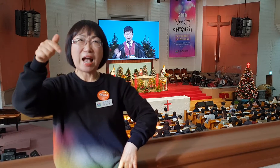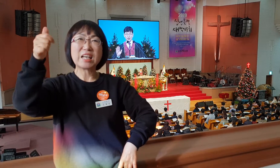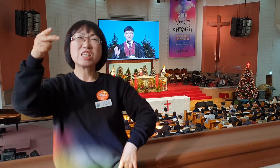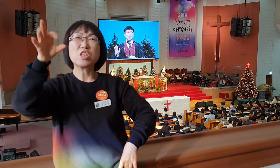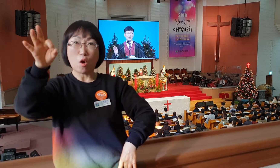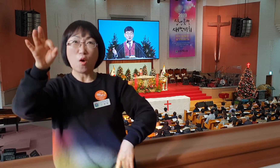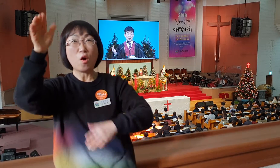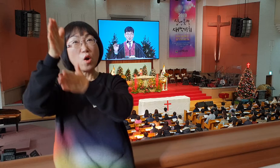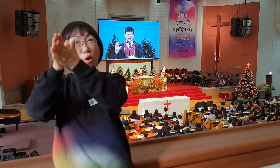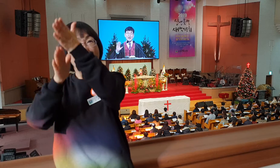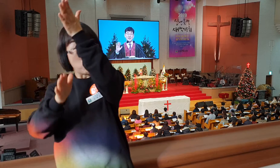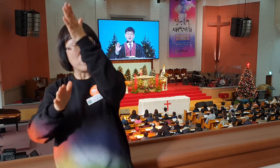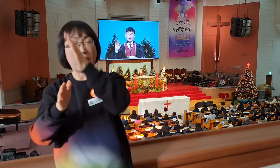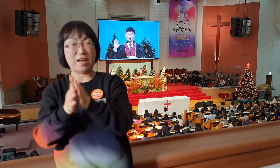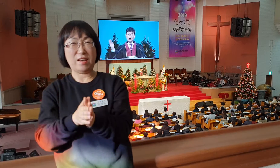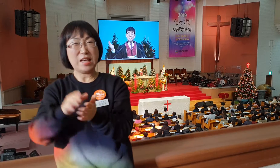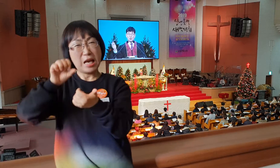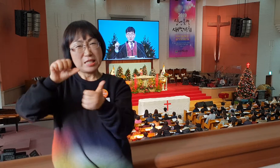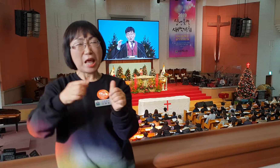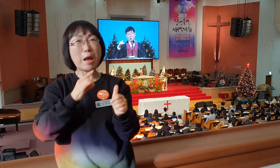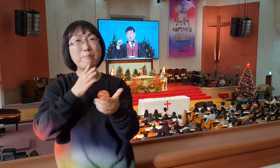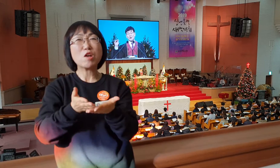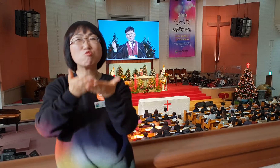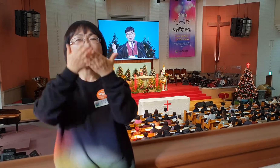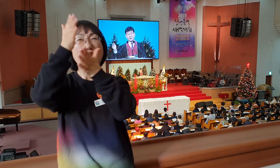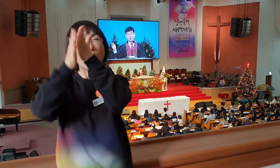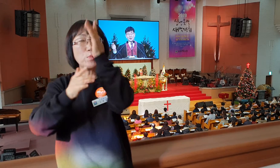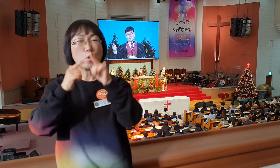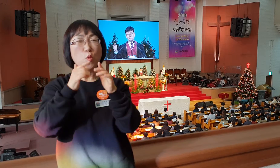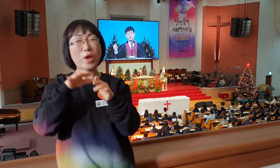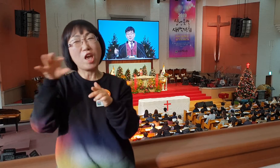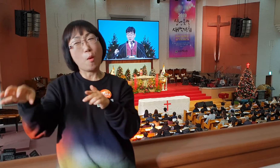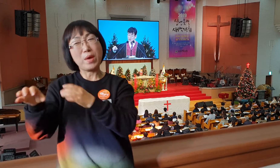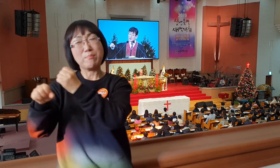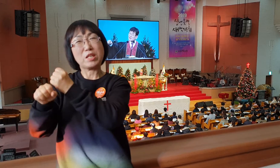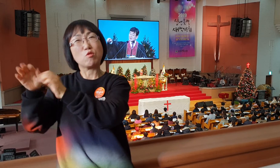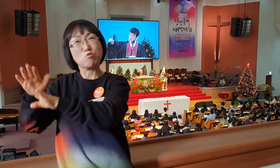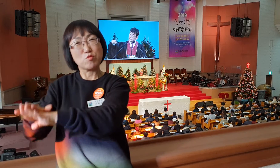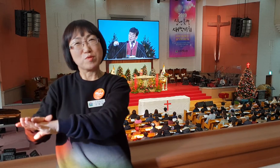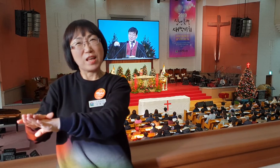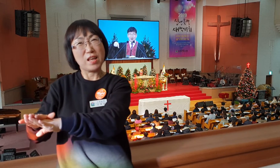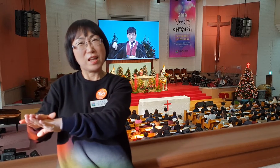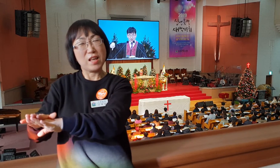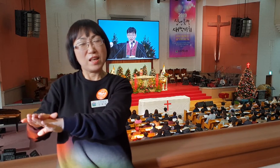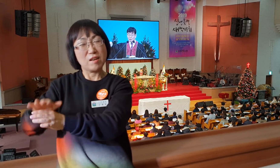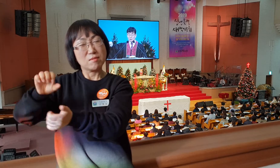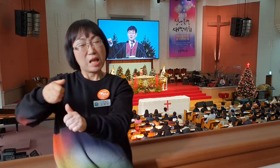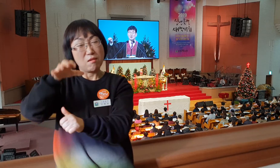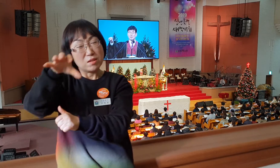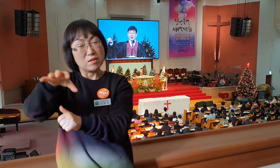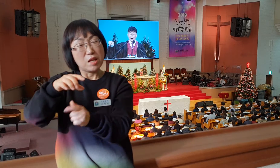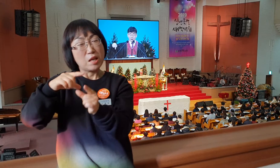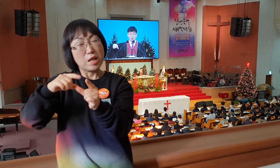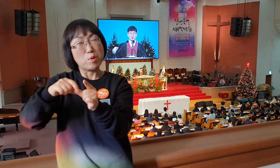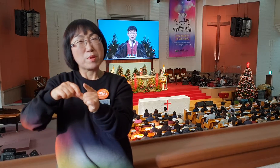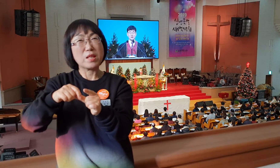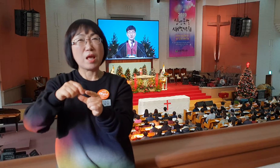있습니다. 세례를 많이 주다 보니까 아예 세례만 주는 건물을 교회 옆에 만들어놨죠. 세례당 꽤나 많이 대부분이